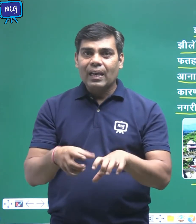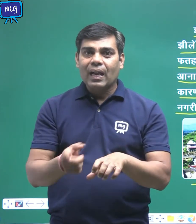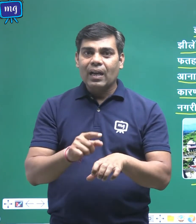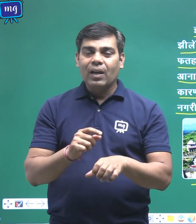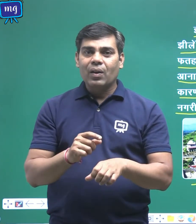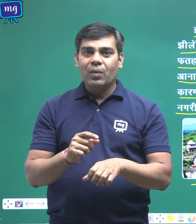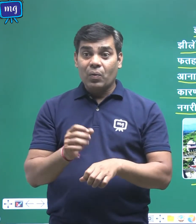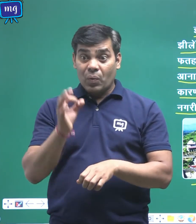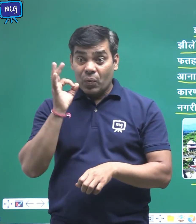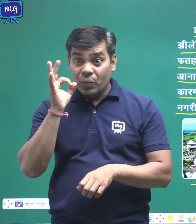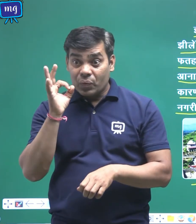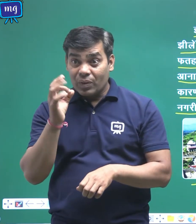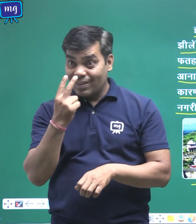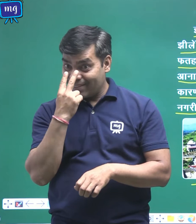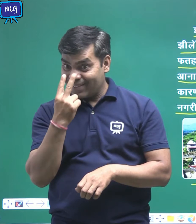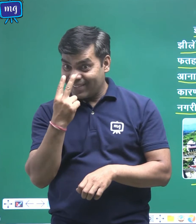बहुत सुंदर नज़ारा